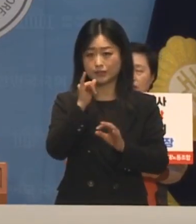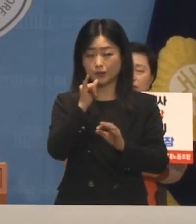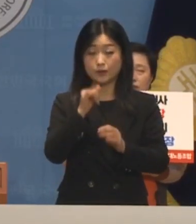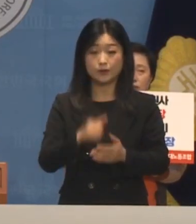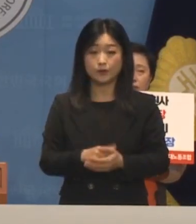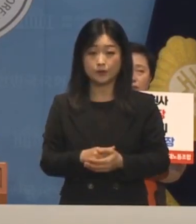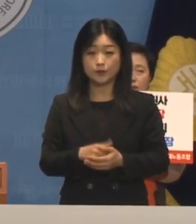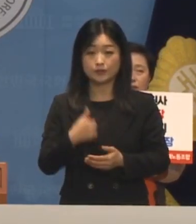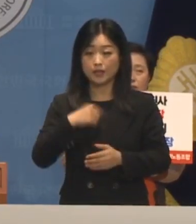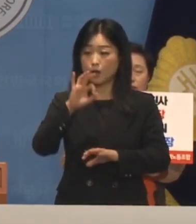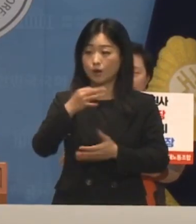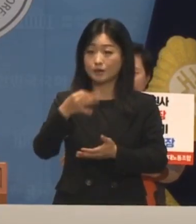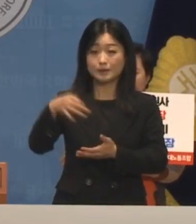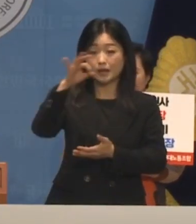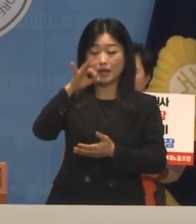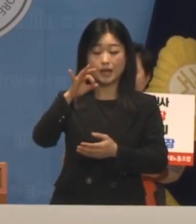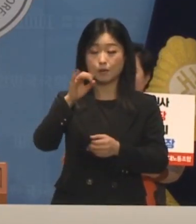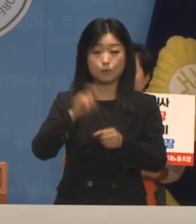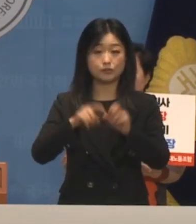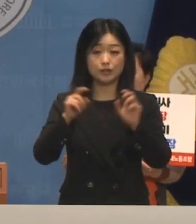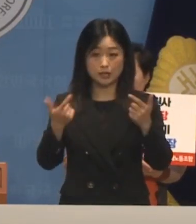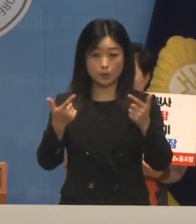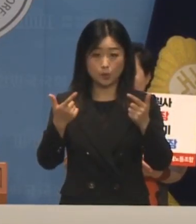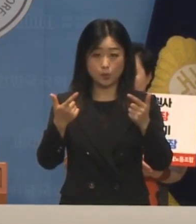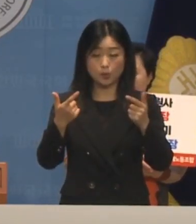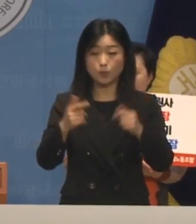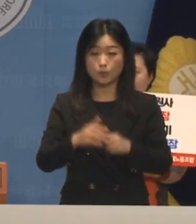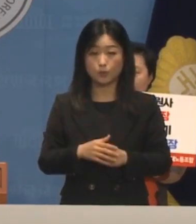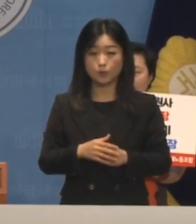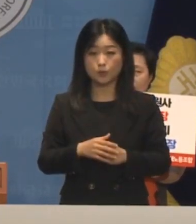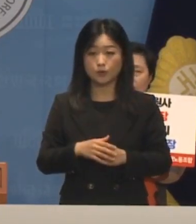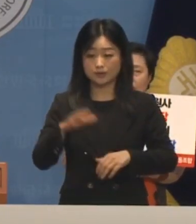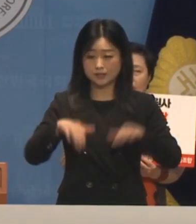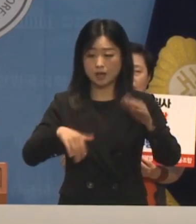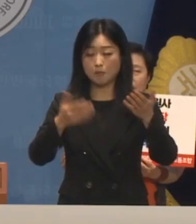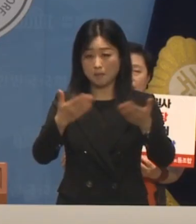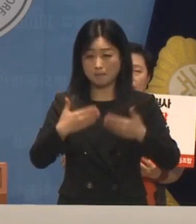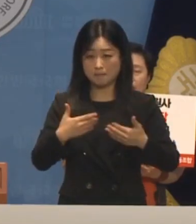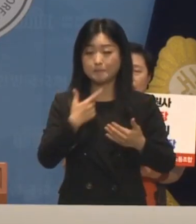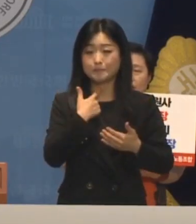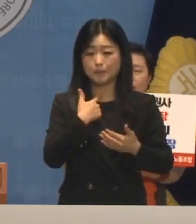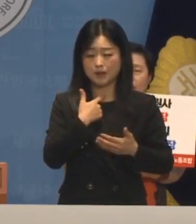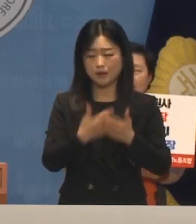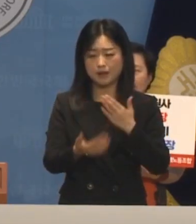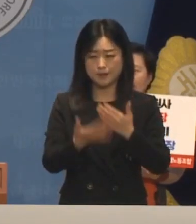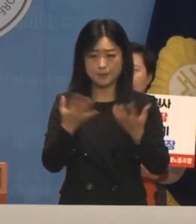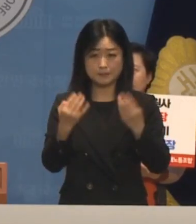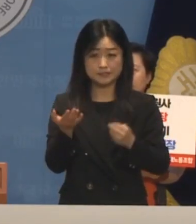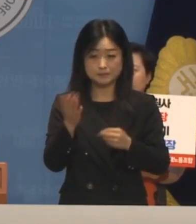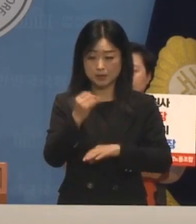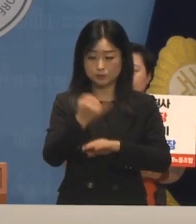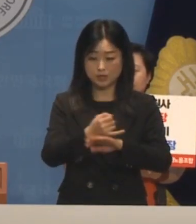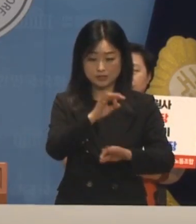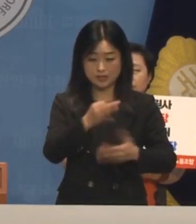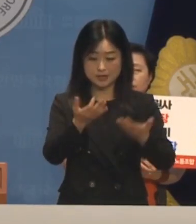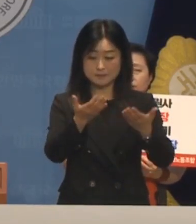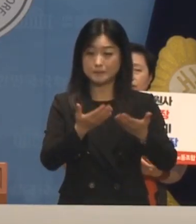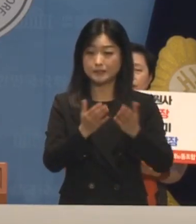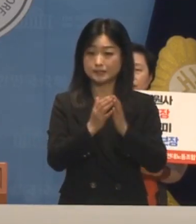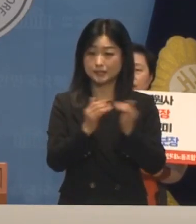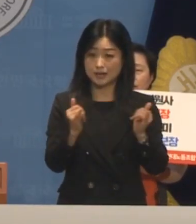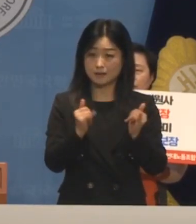급여를 올려달라는 게 아닙니다. 우리는 이미 수많은 차별을 받고 있지만 최저시급 받는